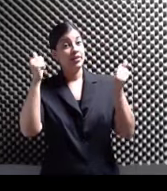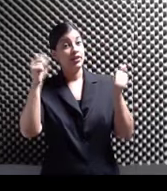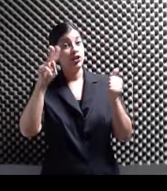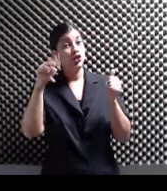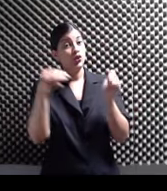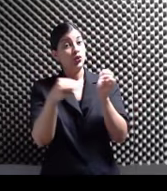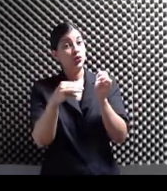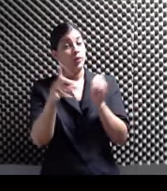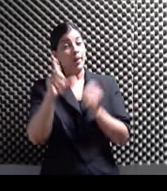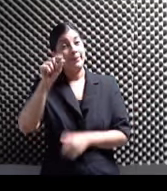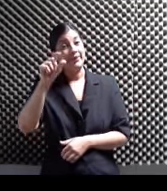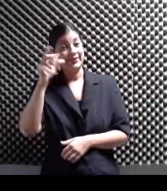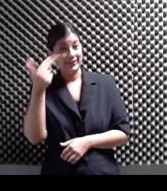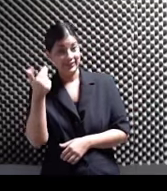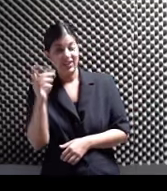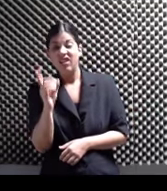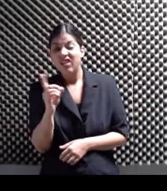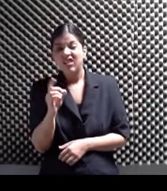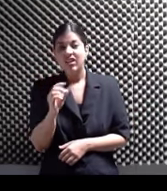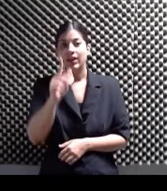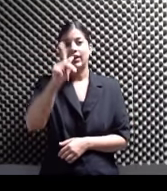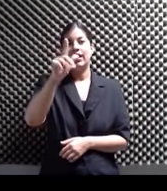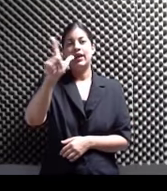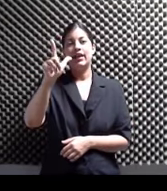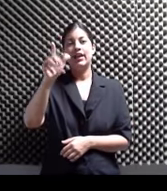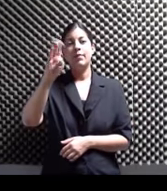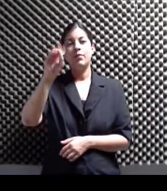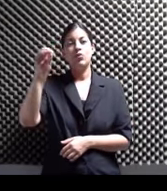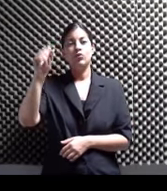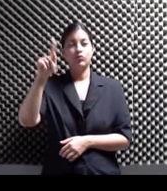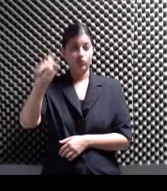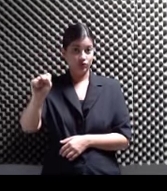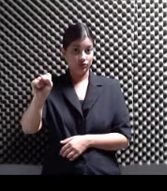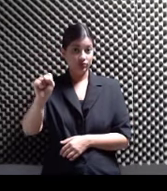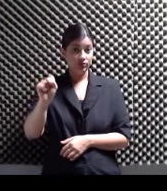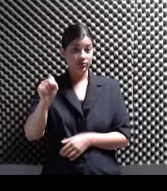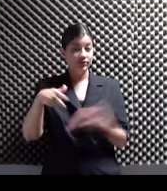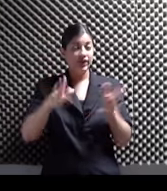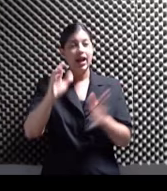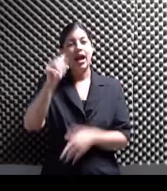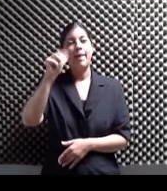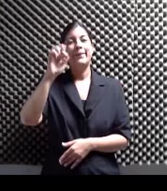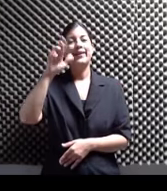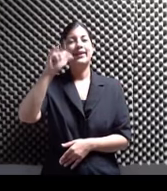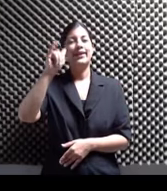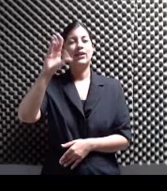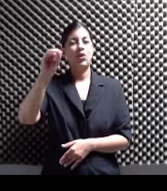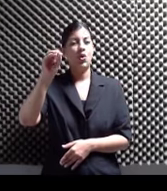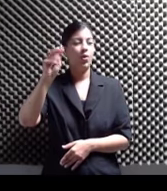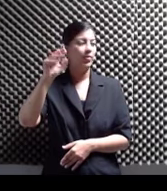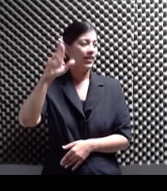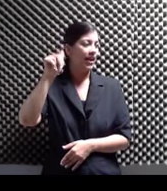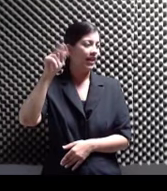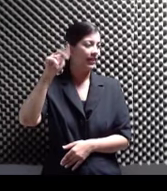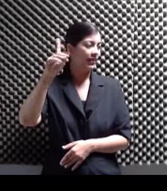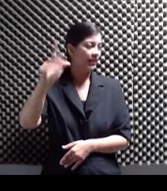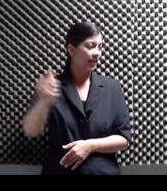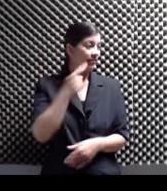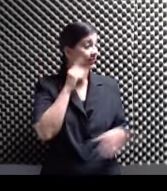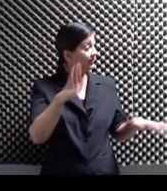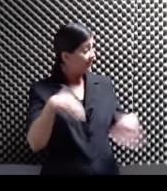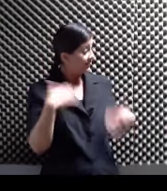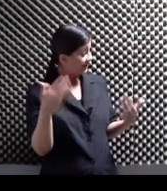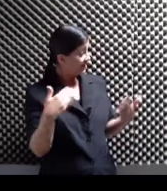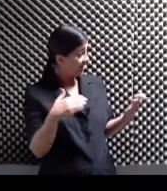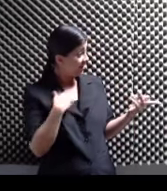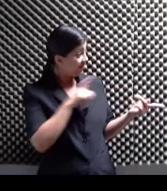a las 2 de la tarde en KL Books. Américo Miranda tiene que ir para allá. Esquelares. Convocados están. Y mira, felicitaciones que